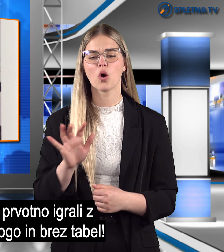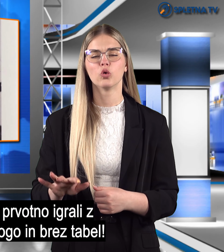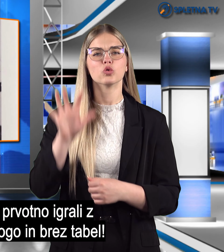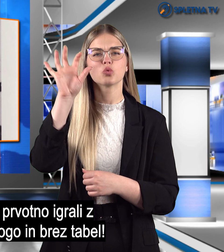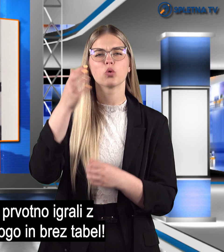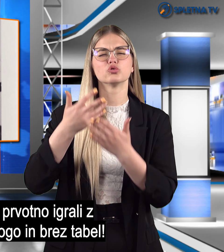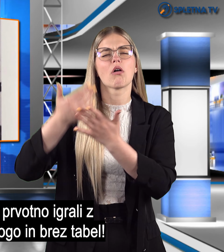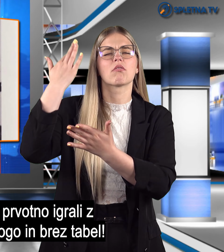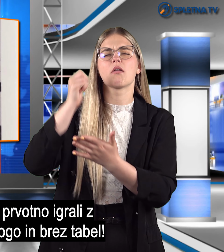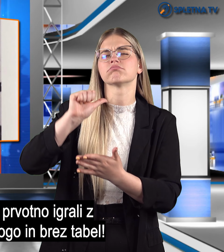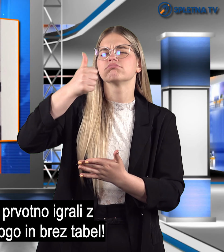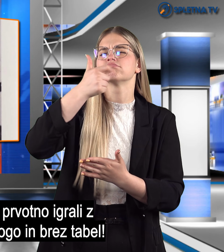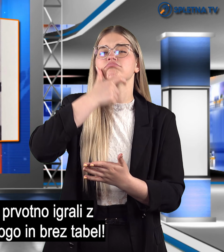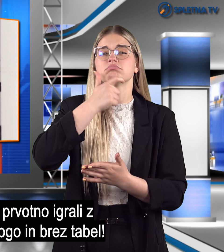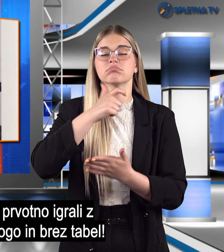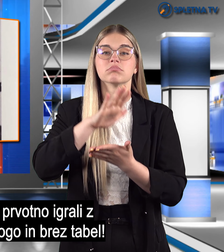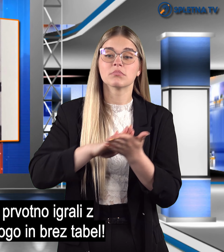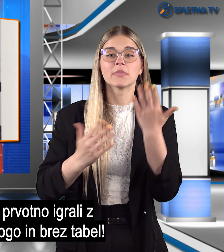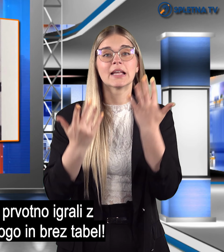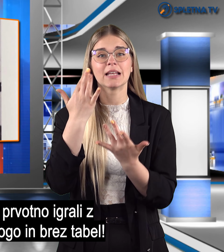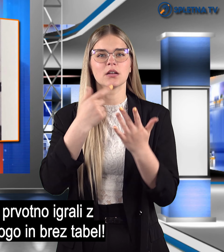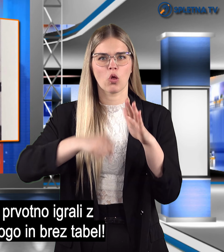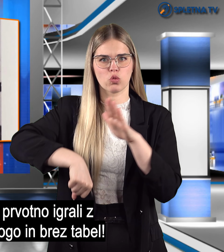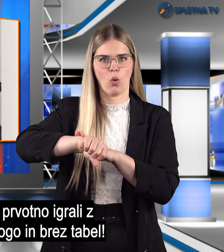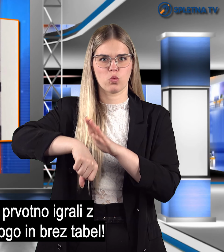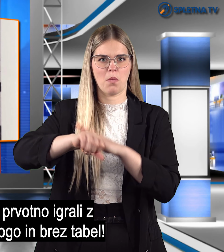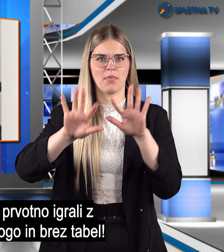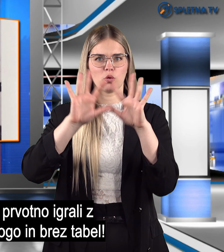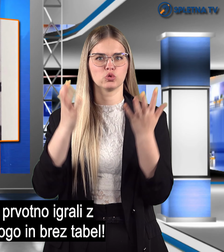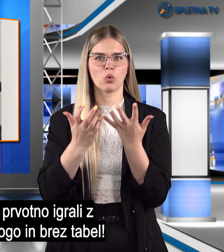Košarko so prvotno igrali z nogometno žogo in brez tabel.